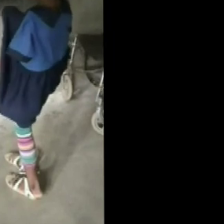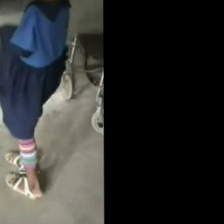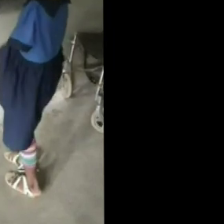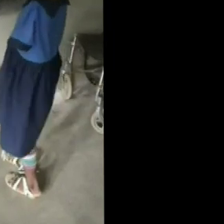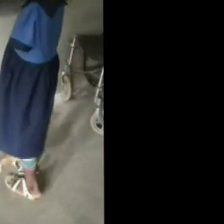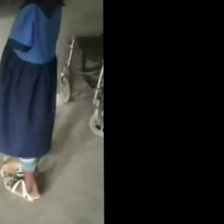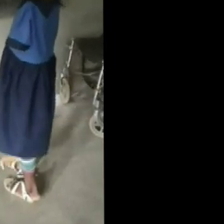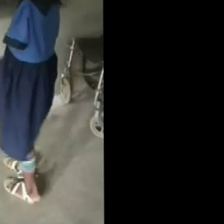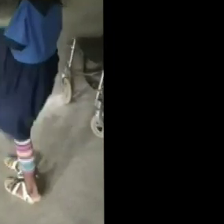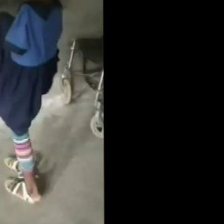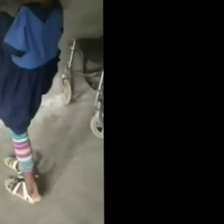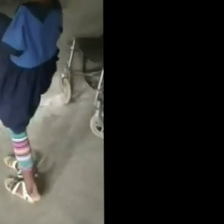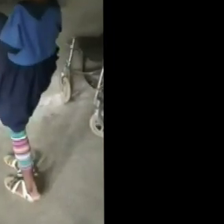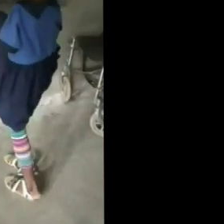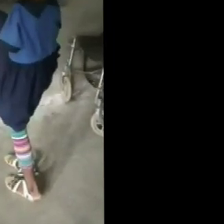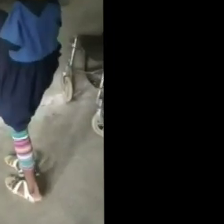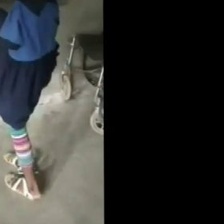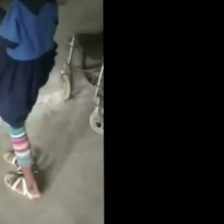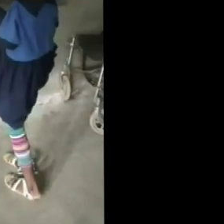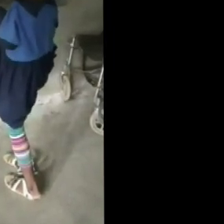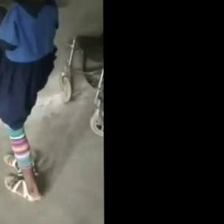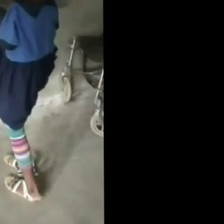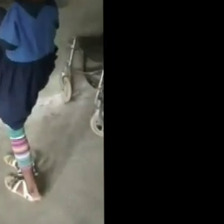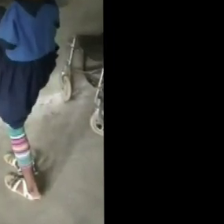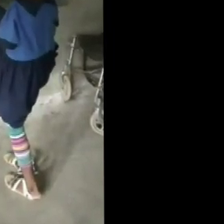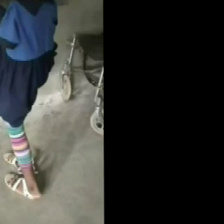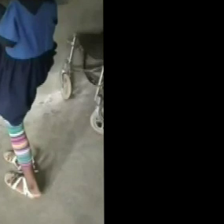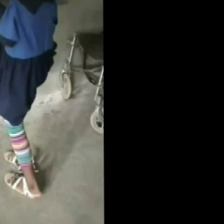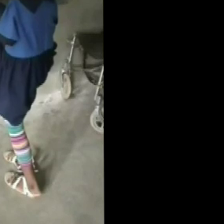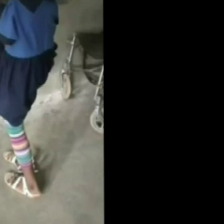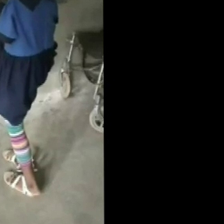427 est égal à